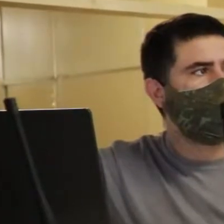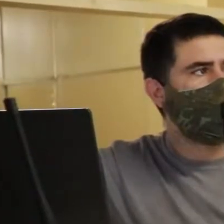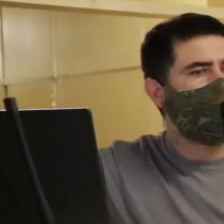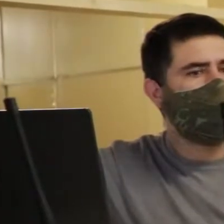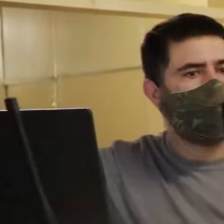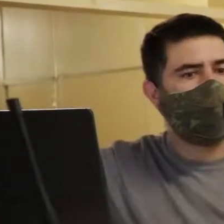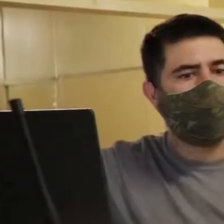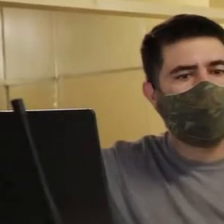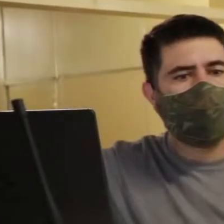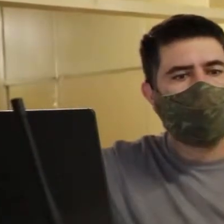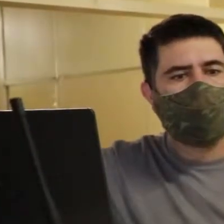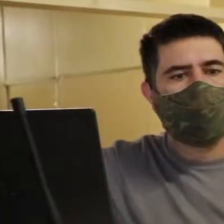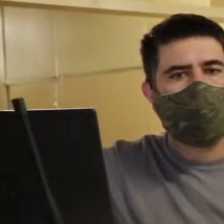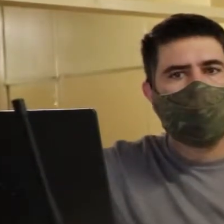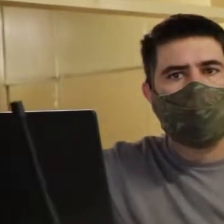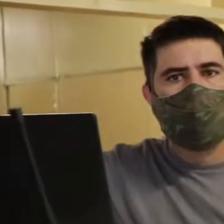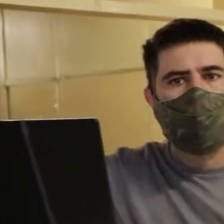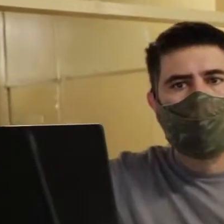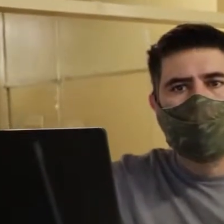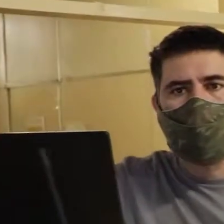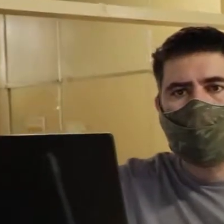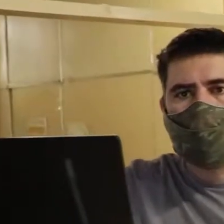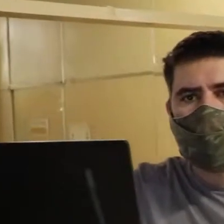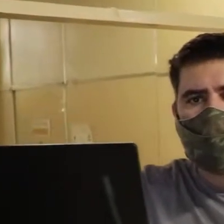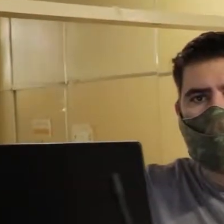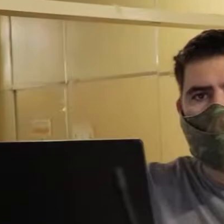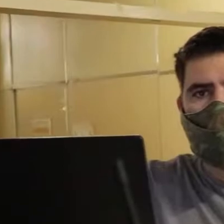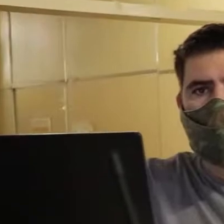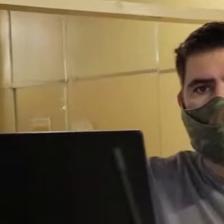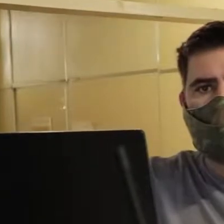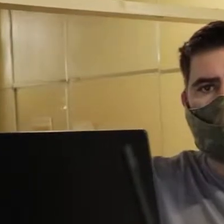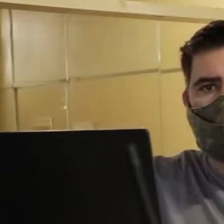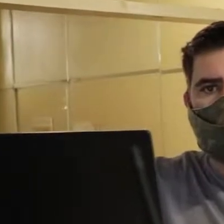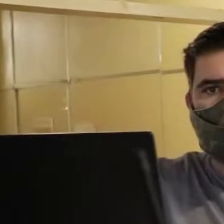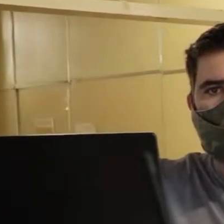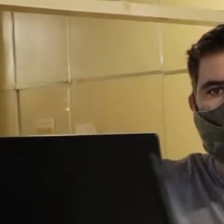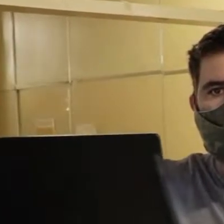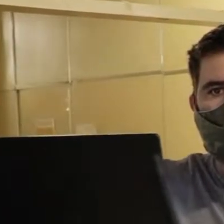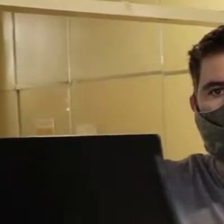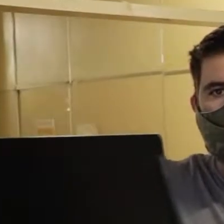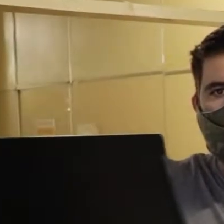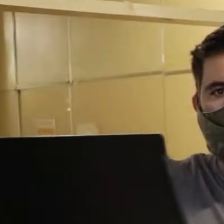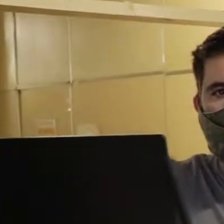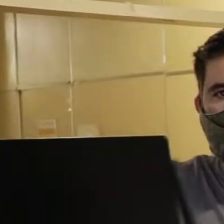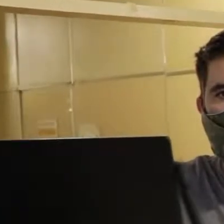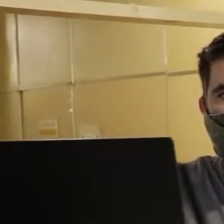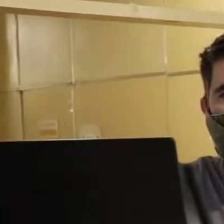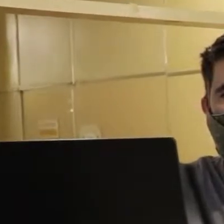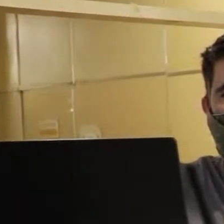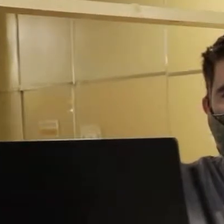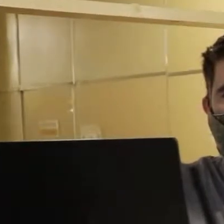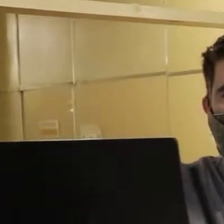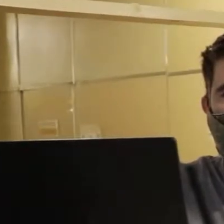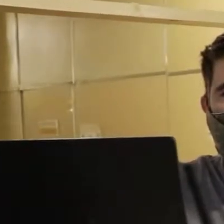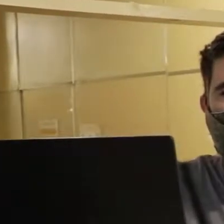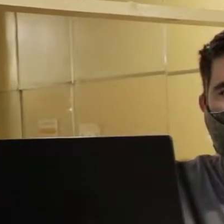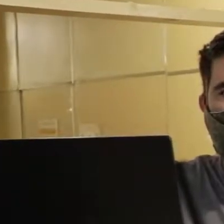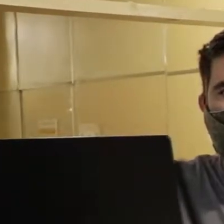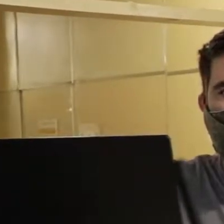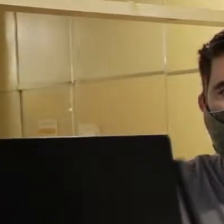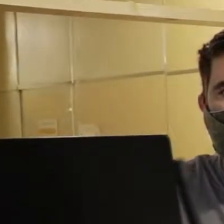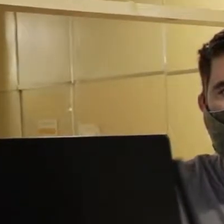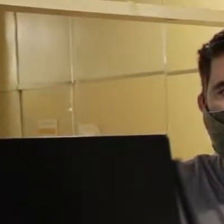EA Administração Regional do Guará convidamos agora para compor o nosso dispositivo de honra a